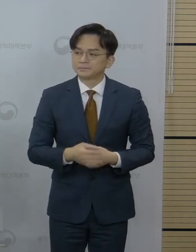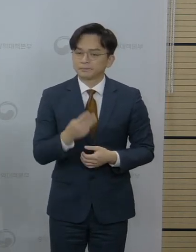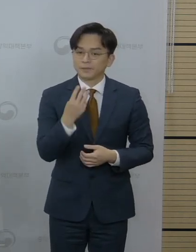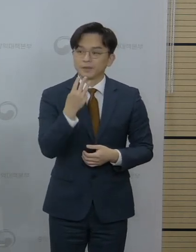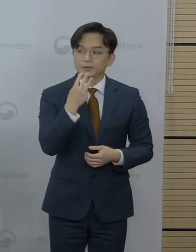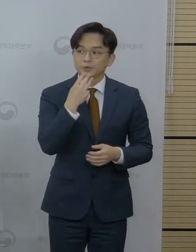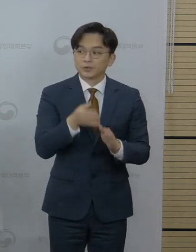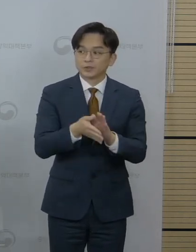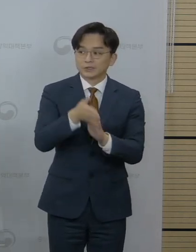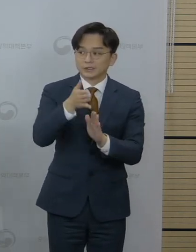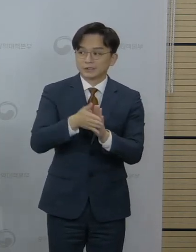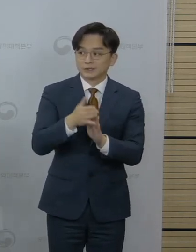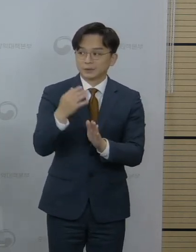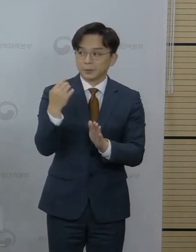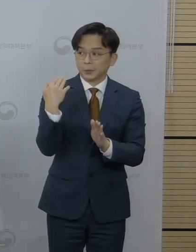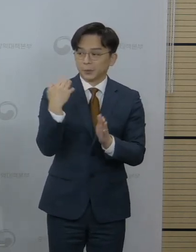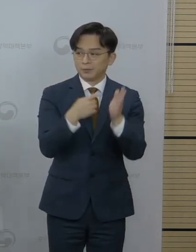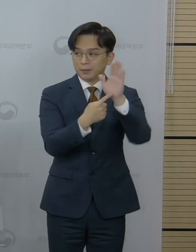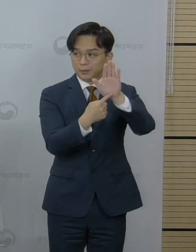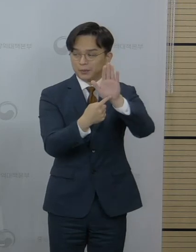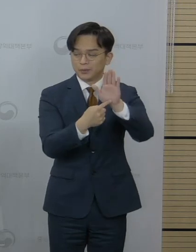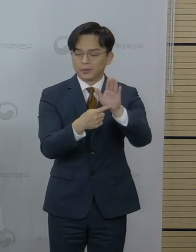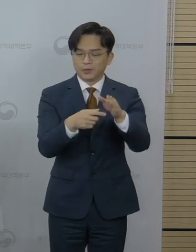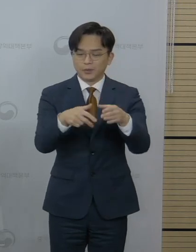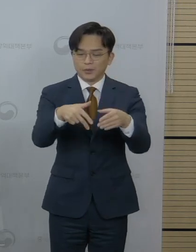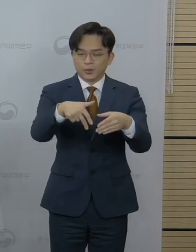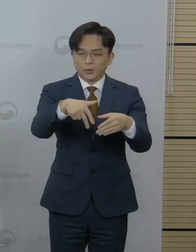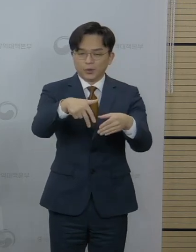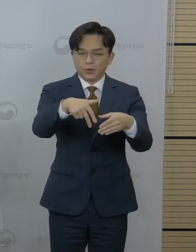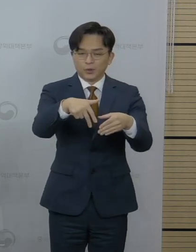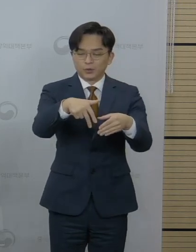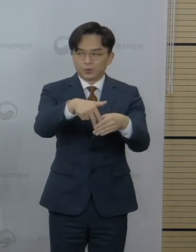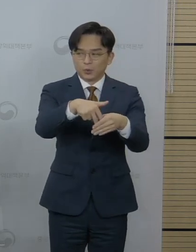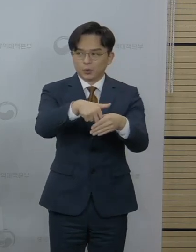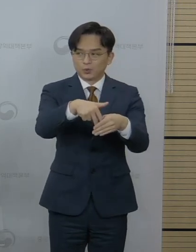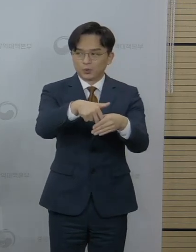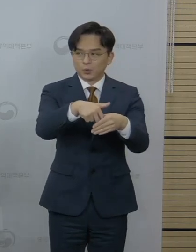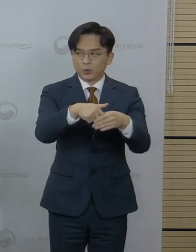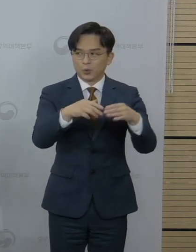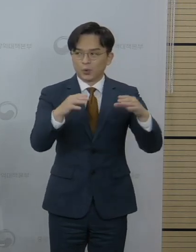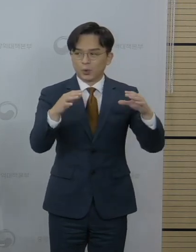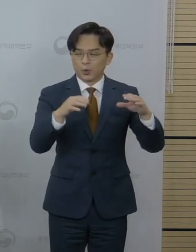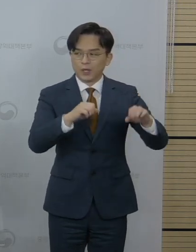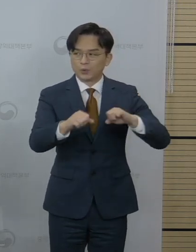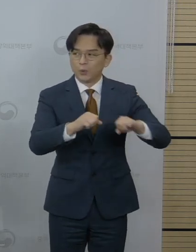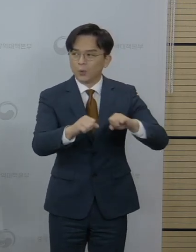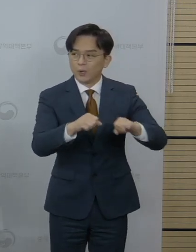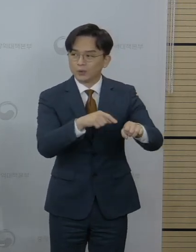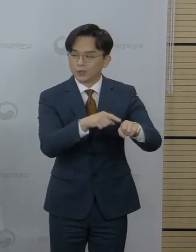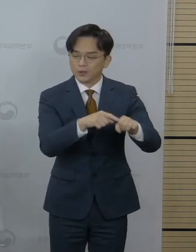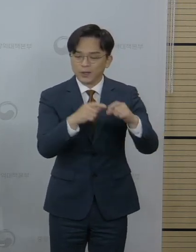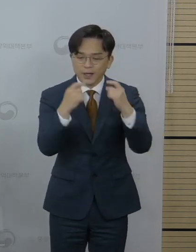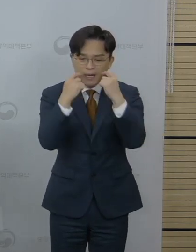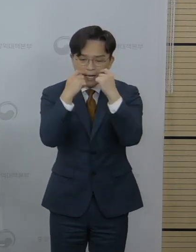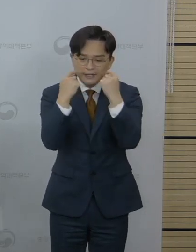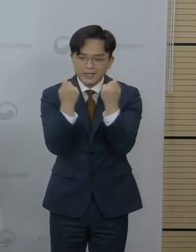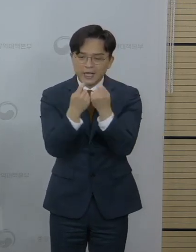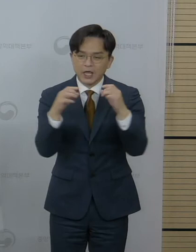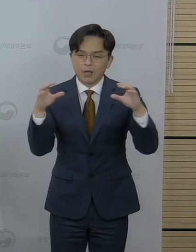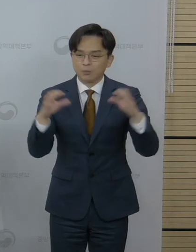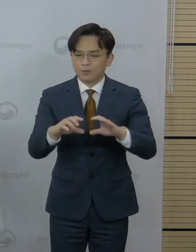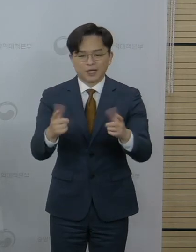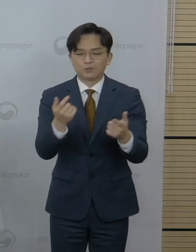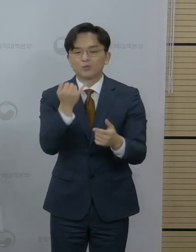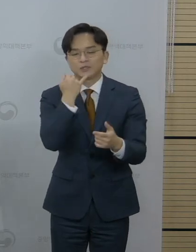않는다고 하면서 5인 이상 모임에 해당하지 않는다고 한 보도가 나왔다라고 하면서 이 내용에 대해서